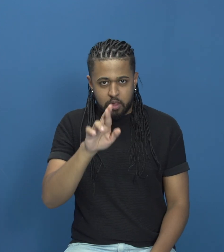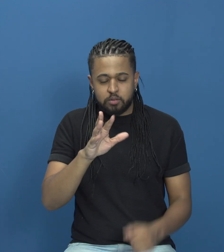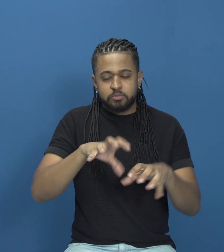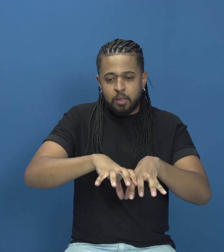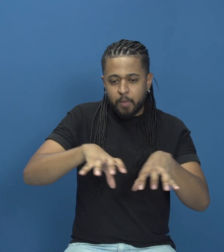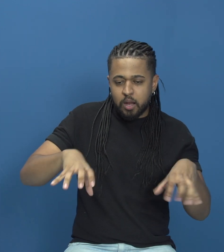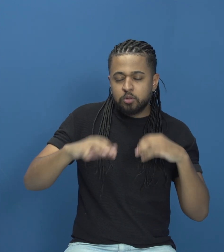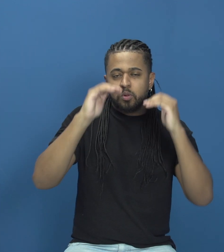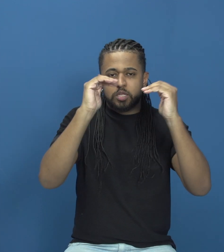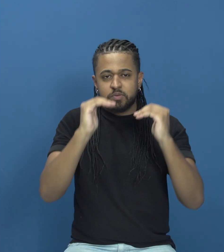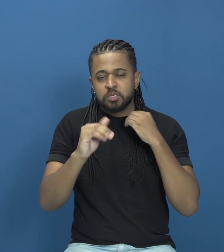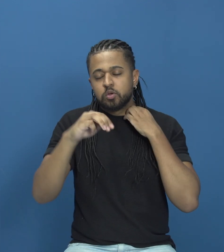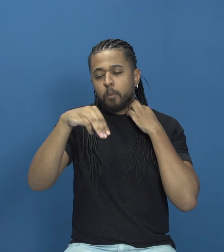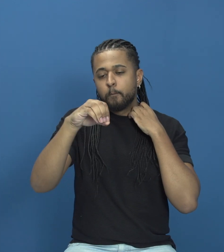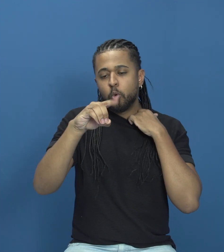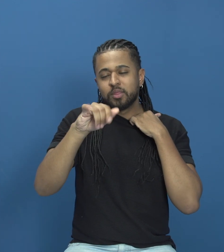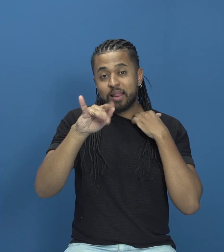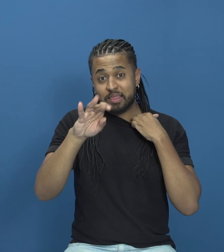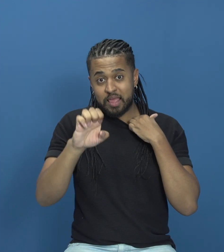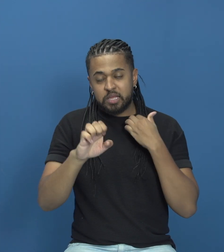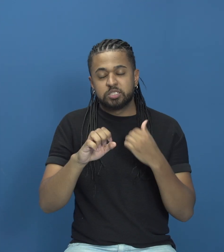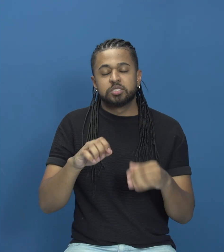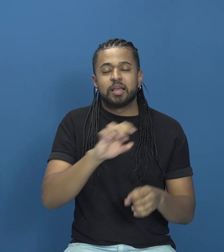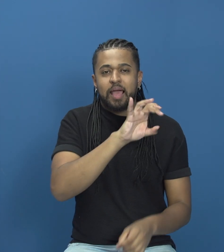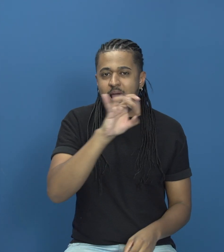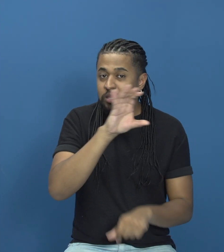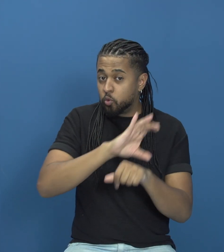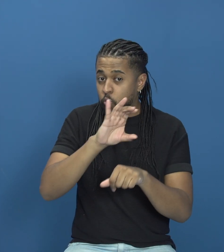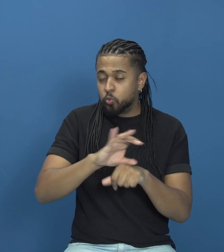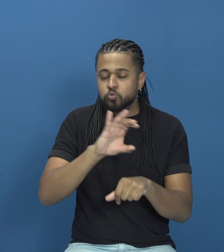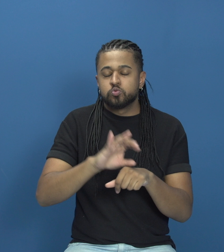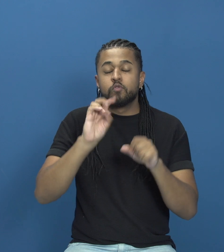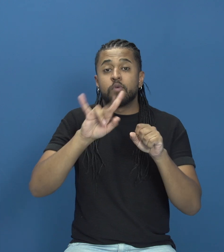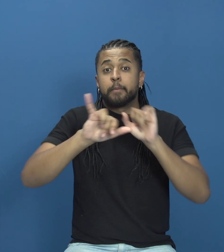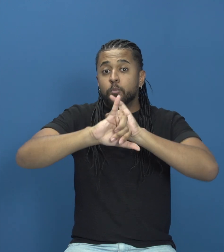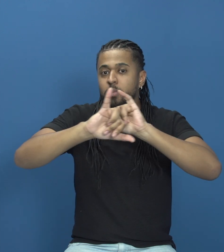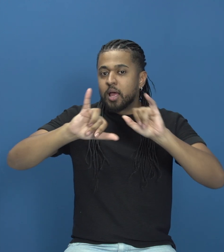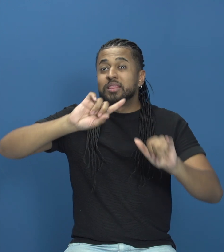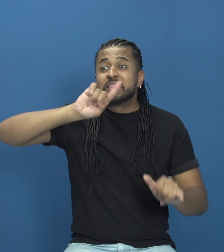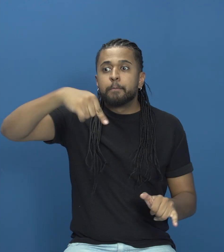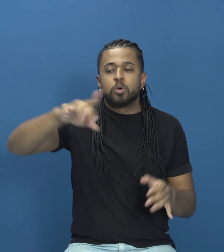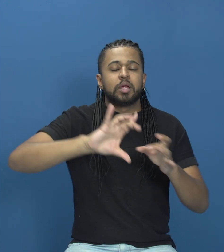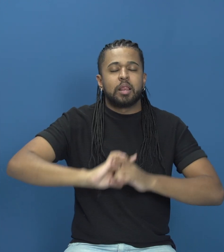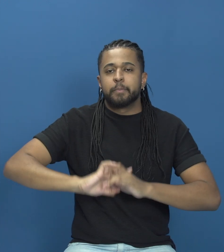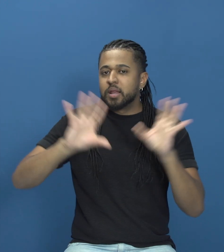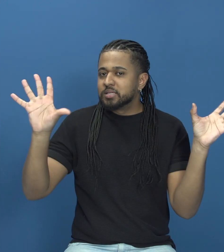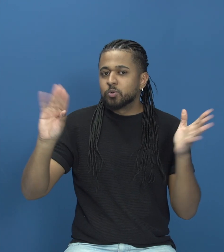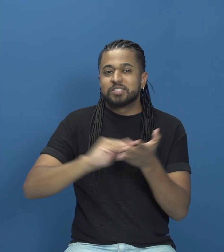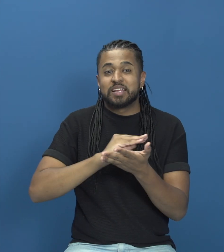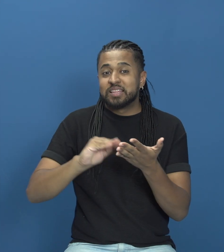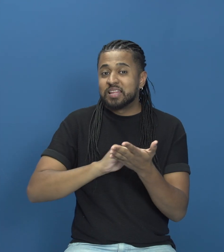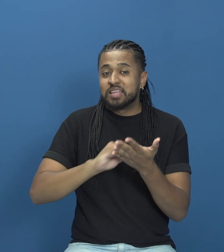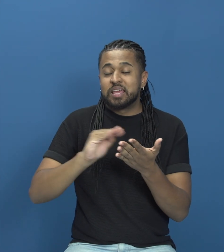por classificação e modalidades de inscrição em cada curso, será publicada após a liberação pela Secretaria